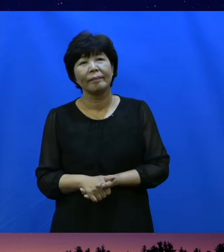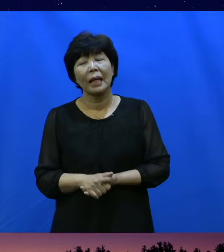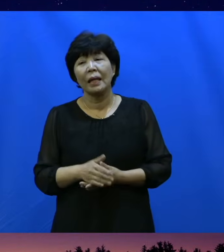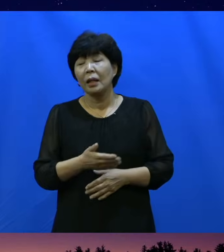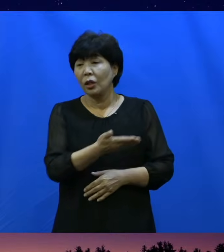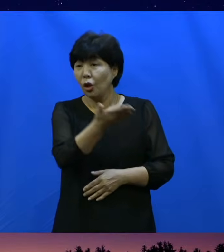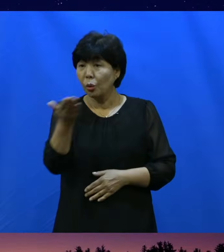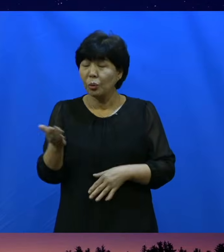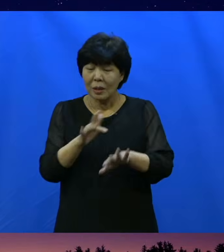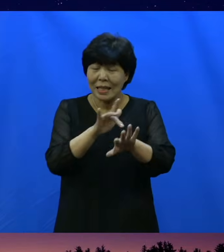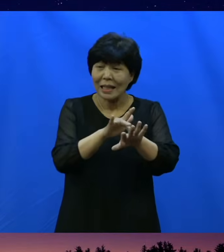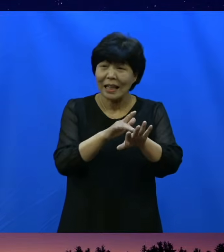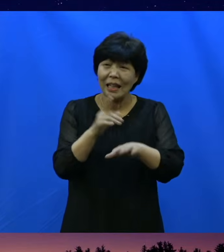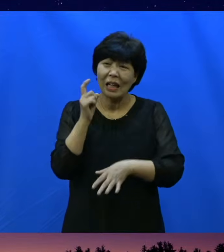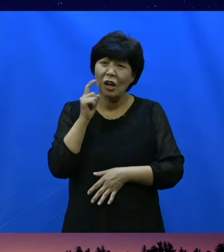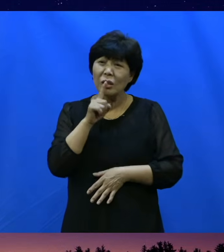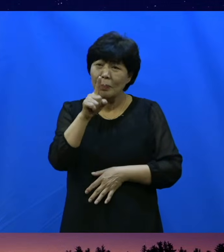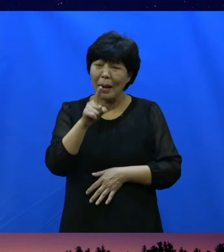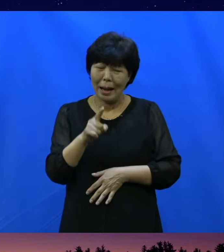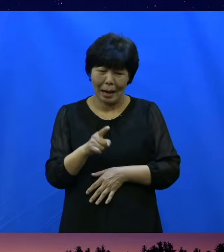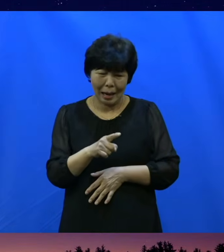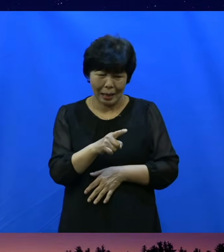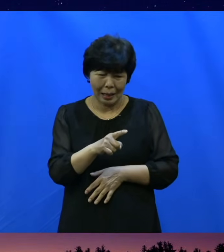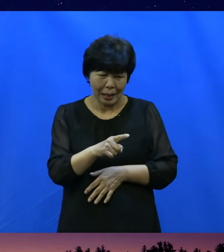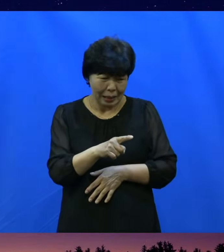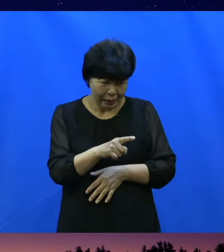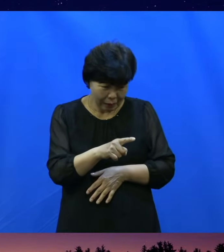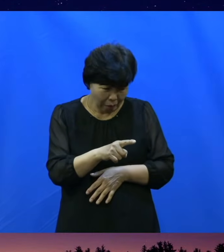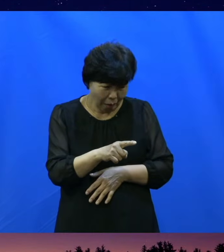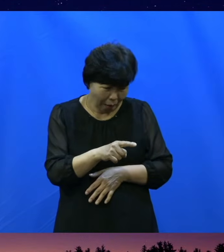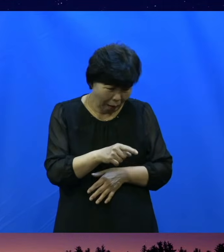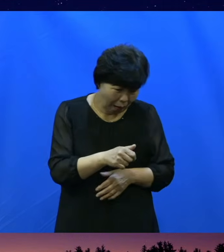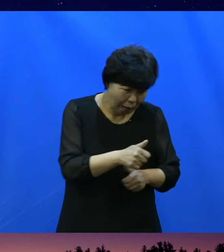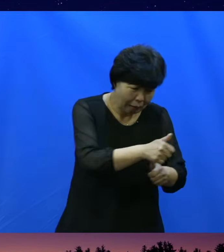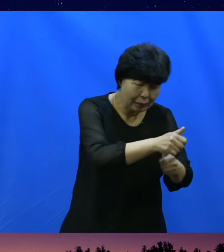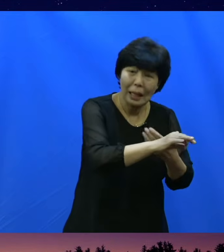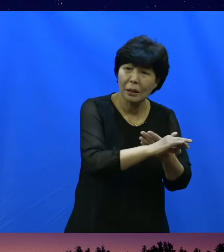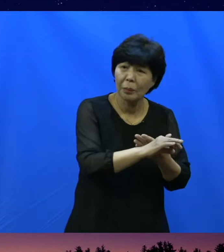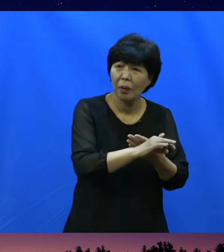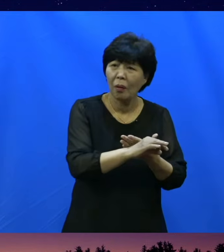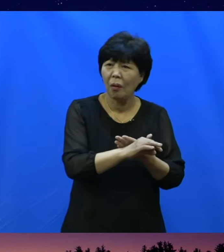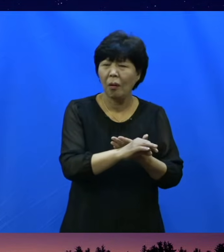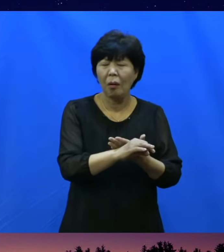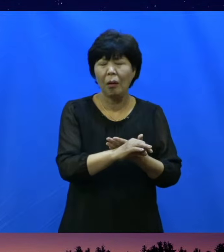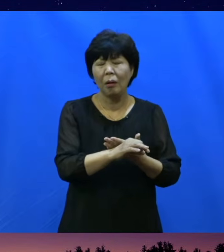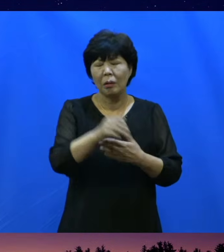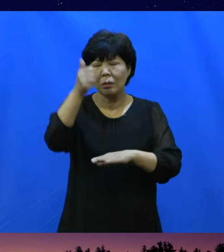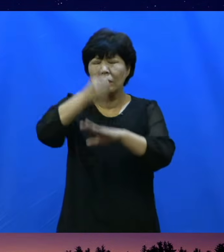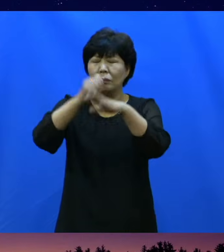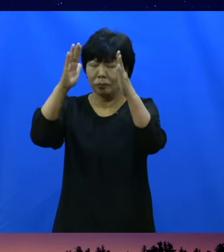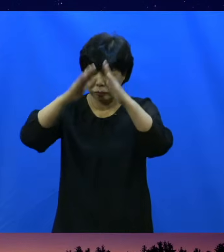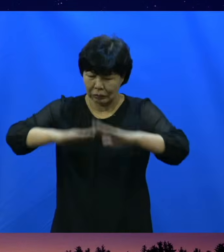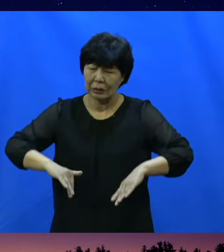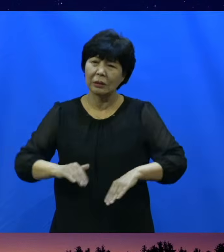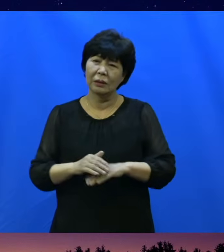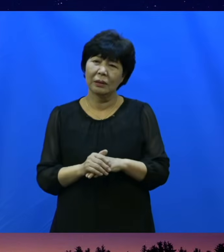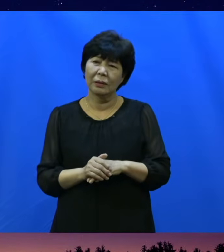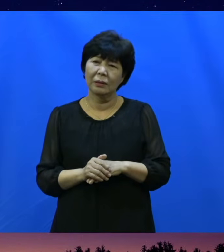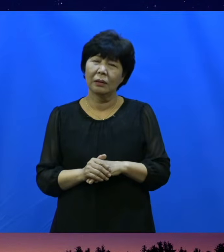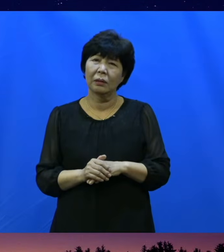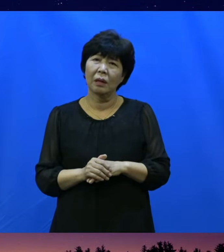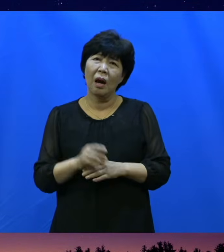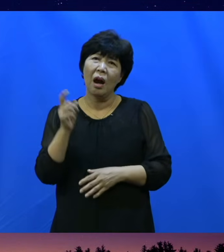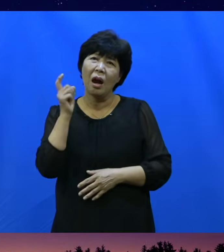여러분, 사단의 거짓말을 받아들이므로 자신의 내면 세계가 붕괴되어 버린 거예요. 흑우들을 알아차리지 못하는 겁니다. 너무도 오랫동안